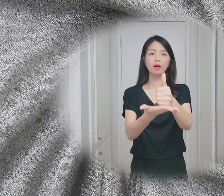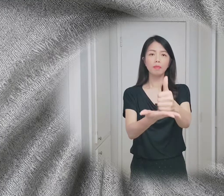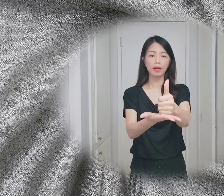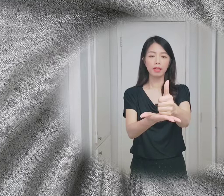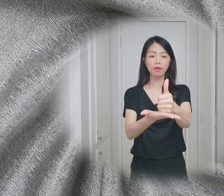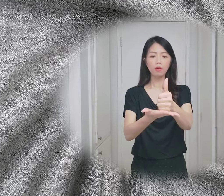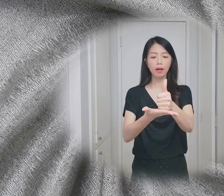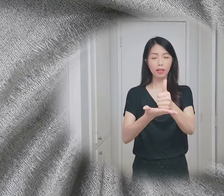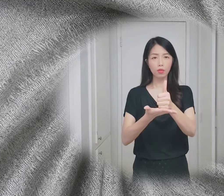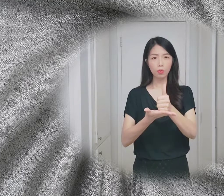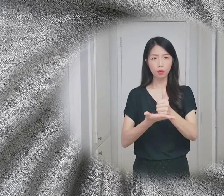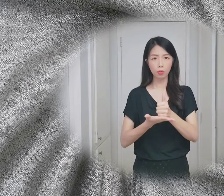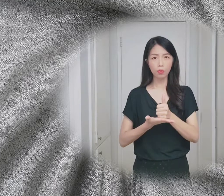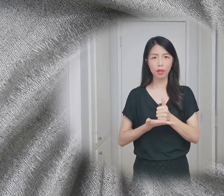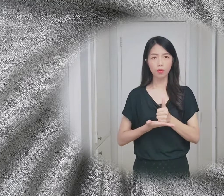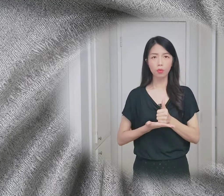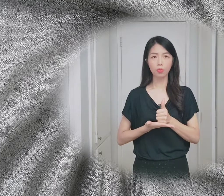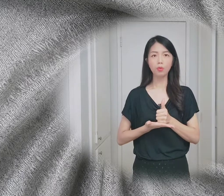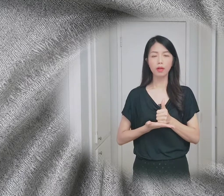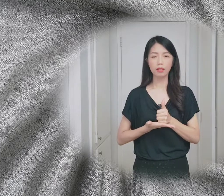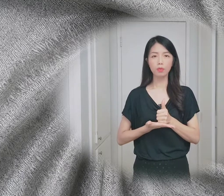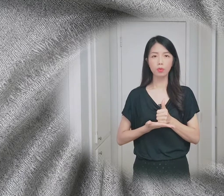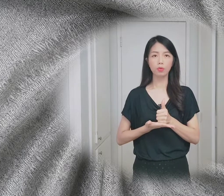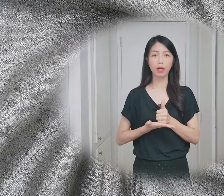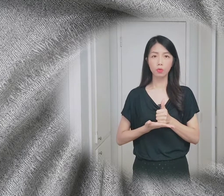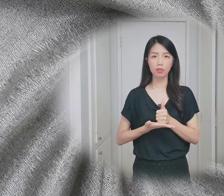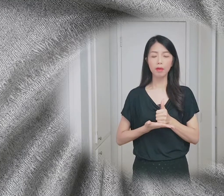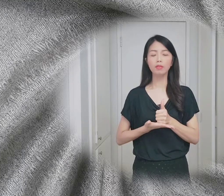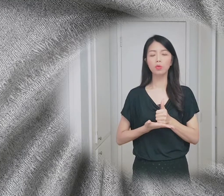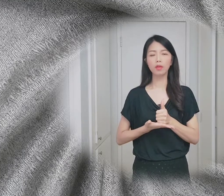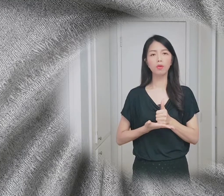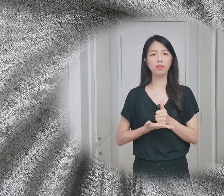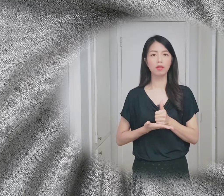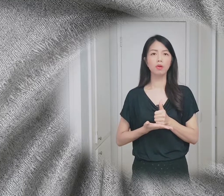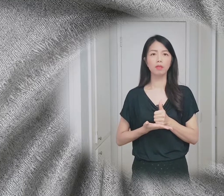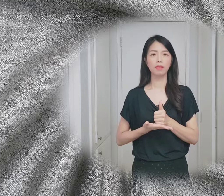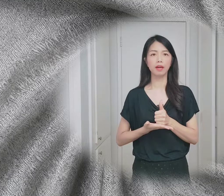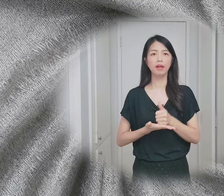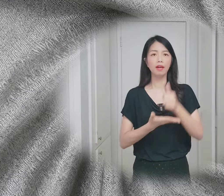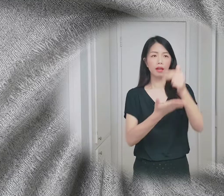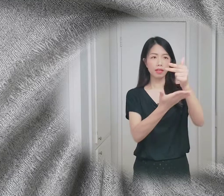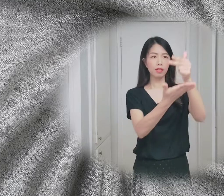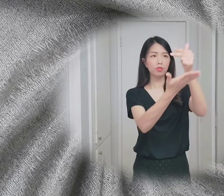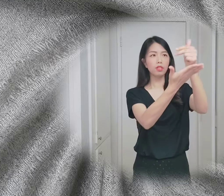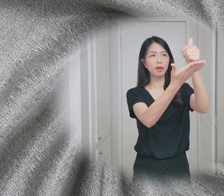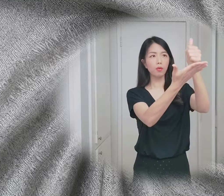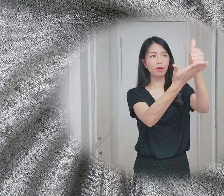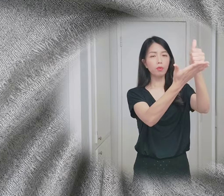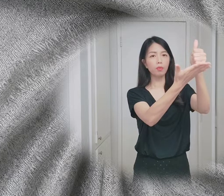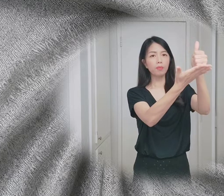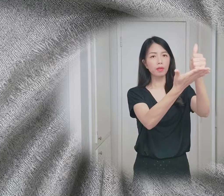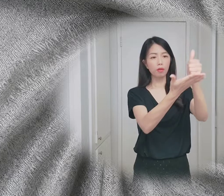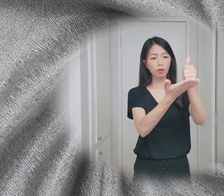그리고 밖에서 안쪽으로, 내 쪽으로, 가슴 쪽으로 가져오시면 초대라고 하는 뜻의 수어가 됩니다. 아까 제가